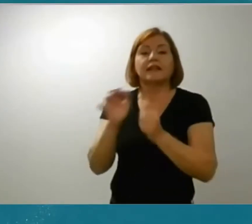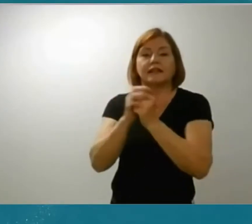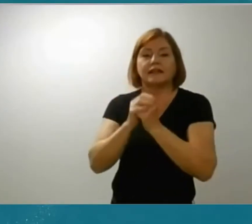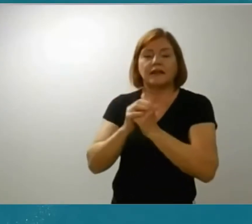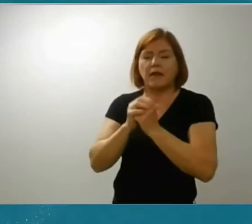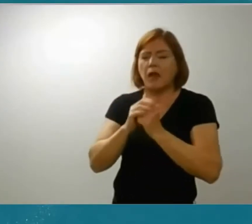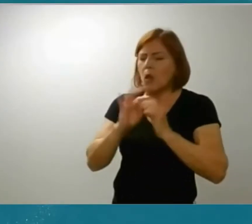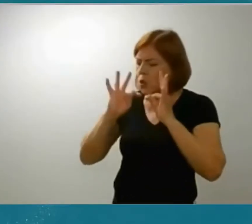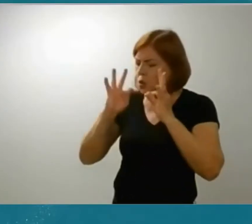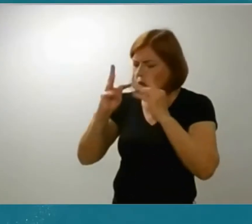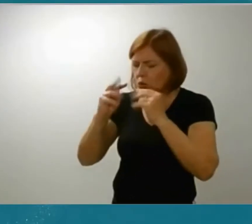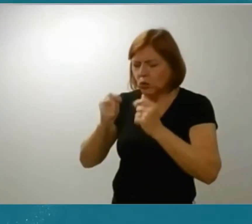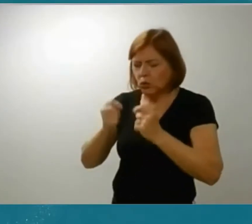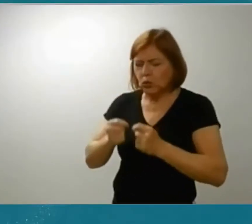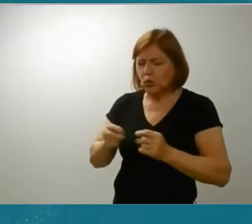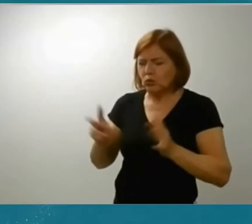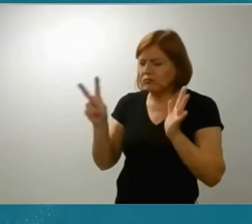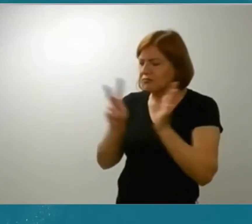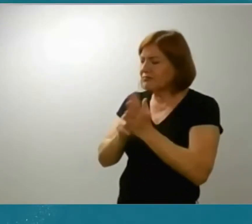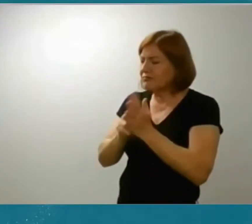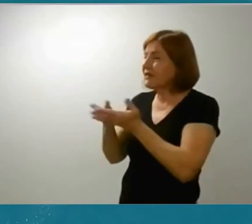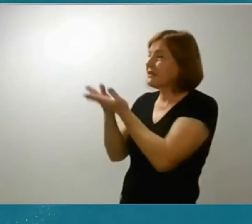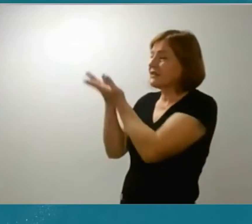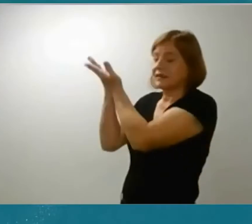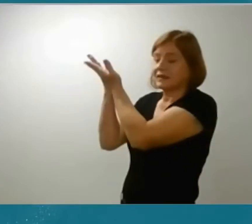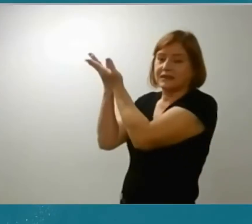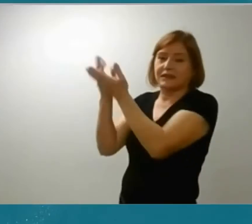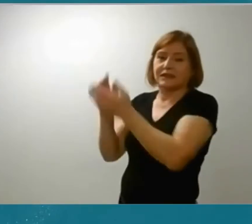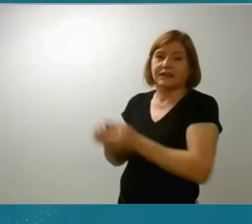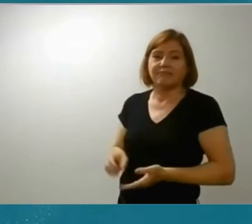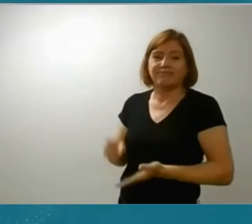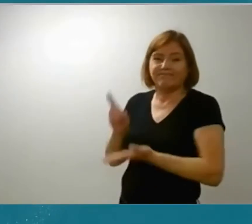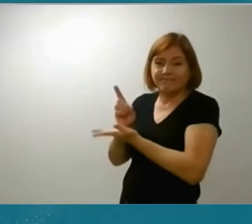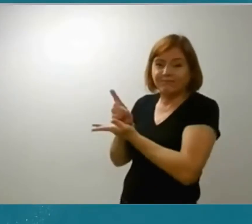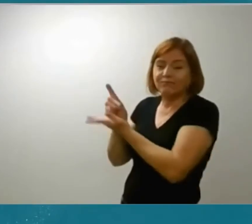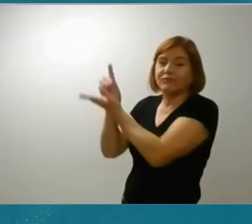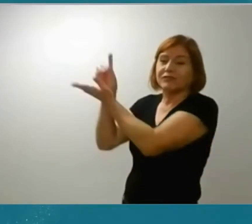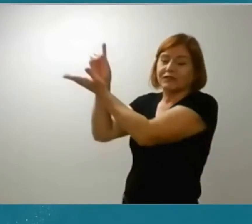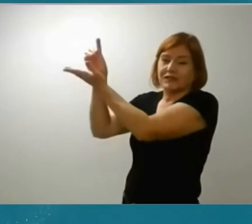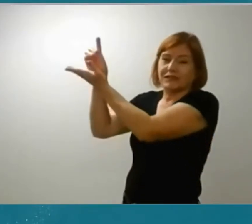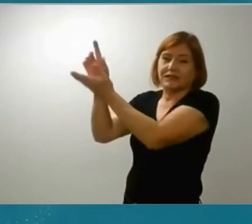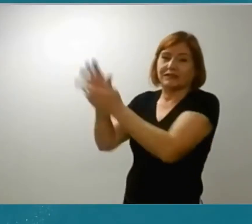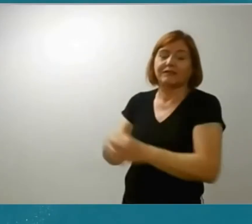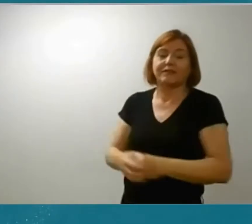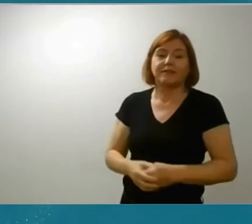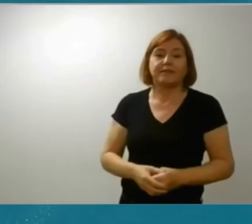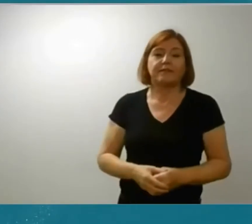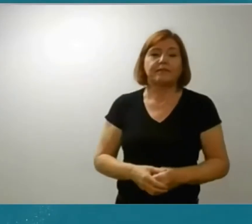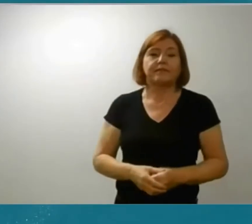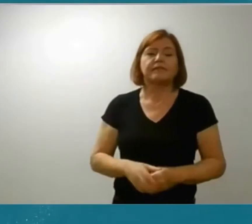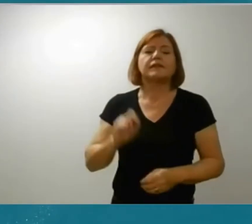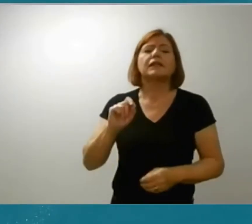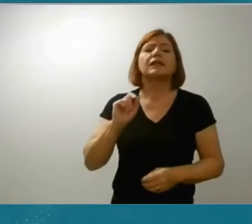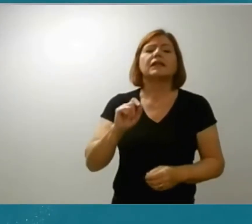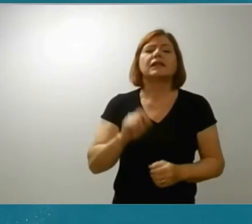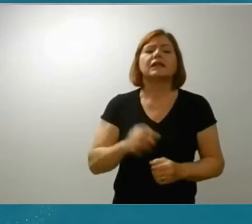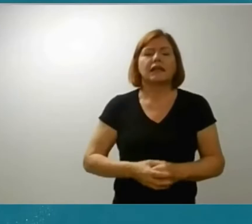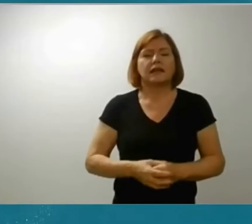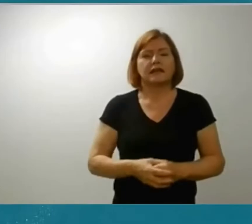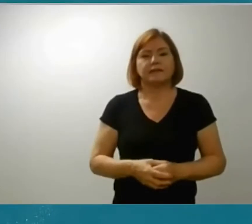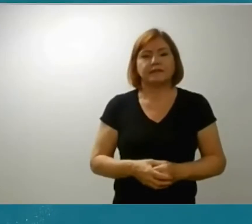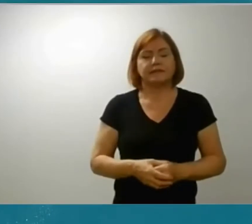um homem obter a vida eterna. Se Deus não tivesse nos dado o Filho, seu Filho, nós não